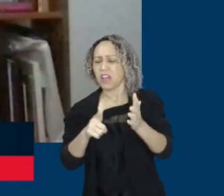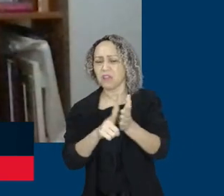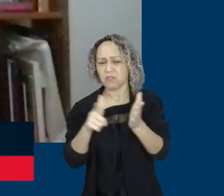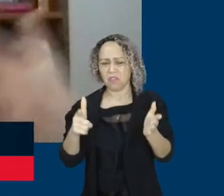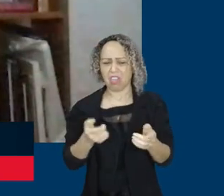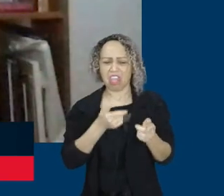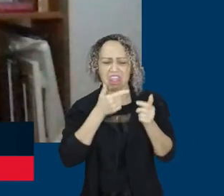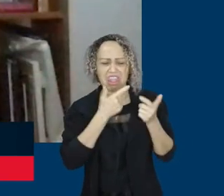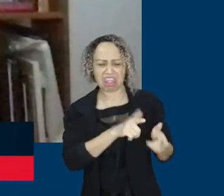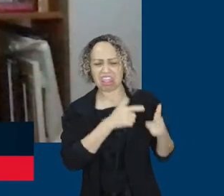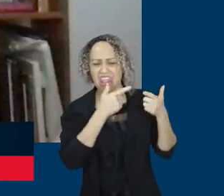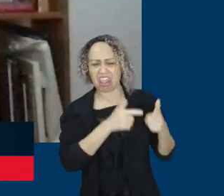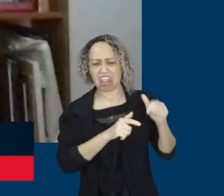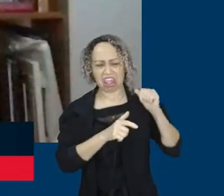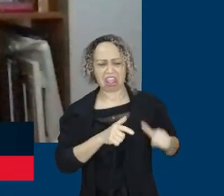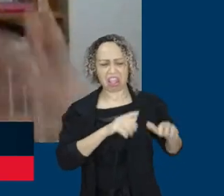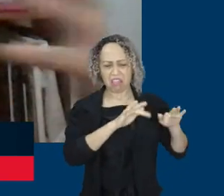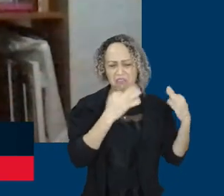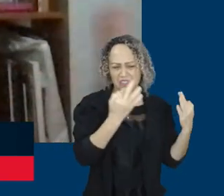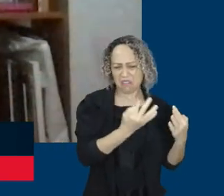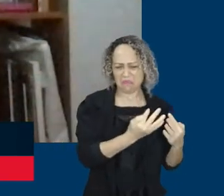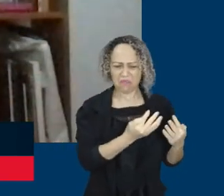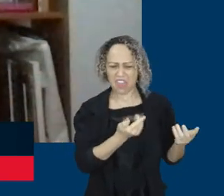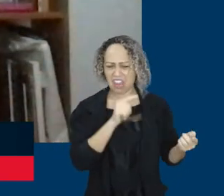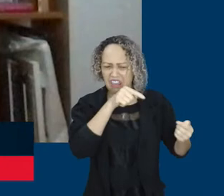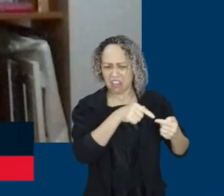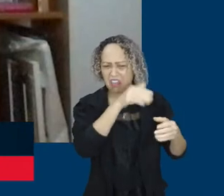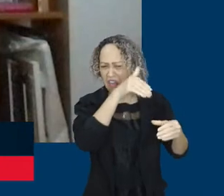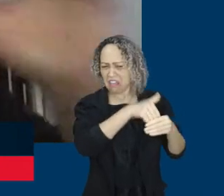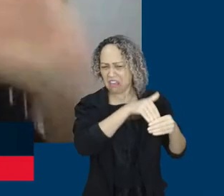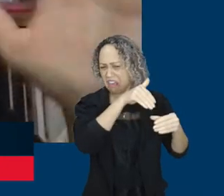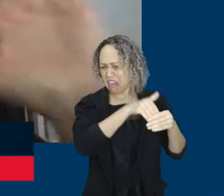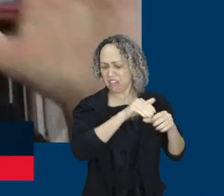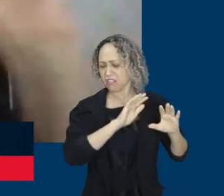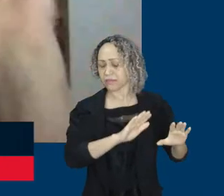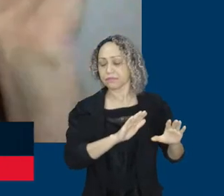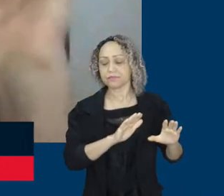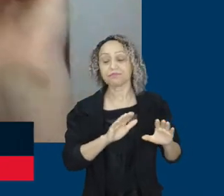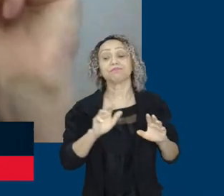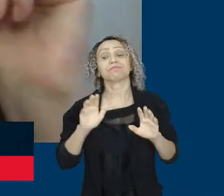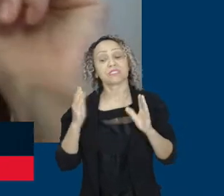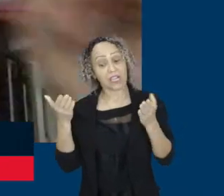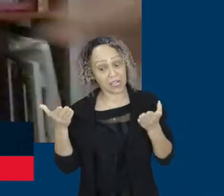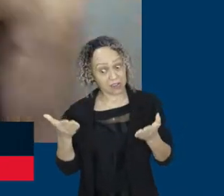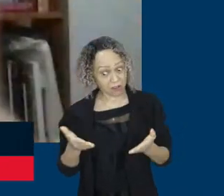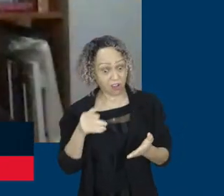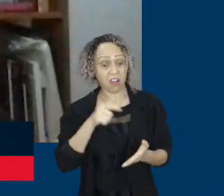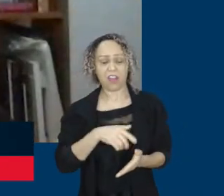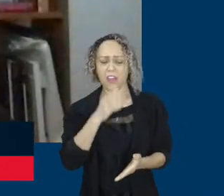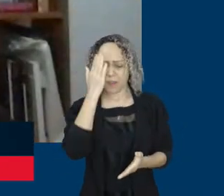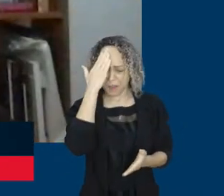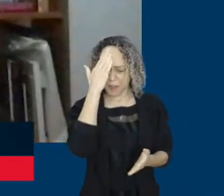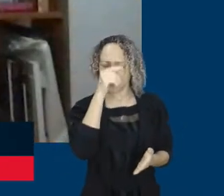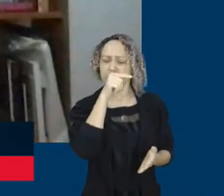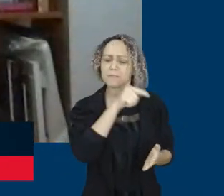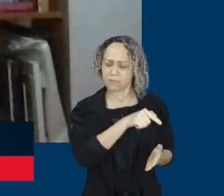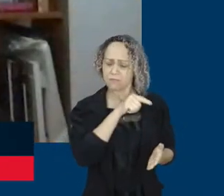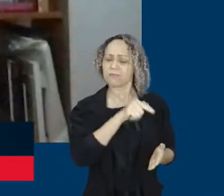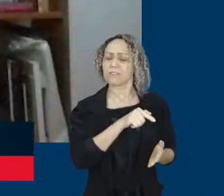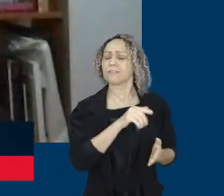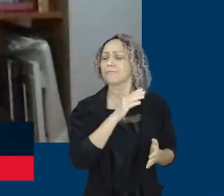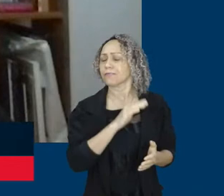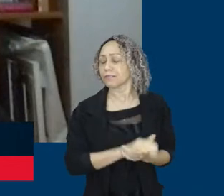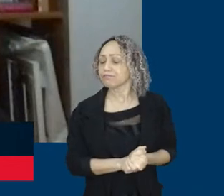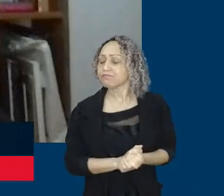criticou o Bolsa Família, chamou ele inclusive de eleitoreiro, hoje reconhece, né? Só lembrando aqui para quem nos assiste, o